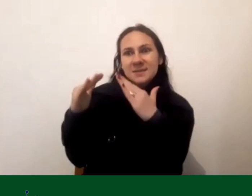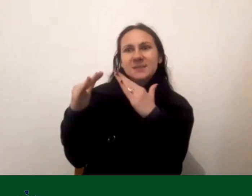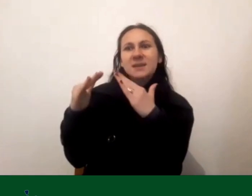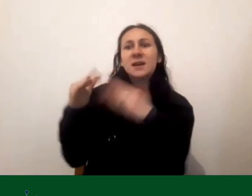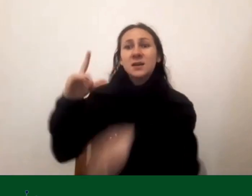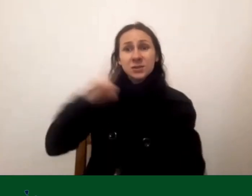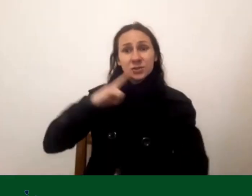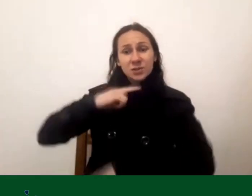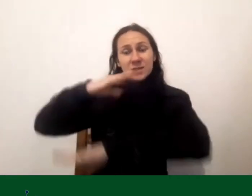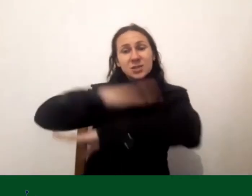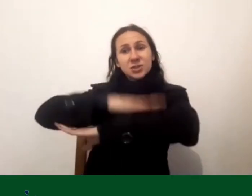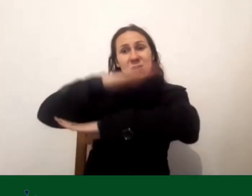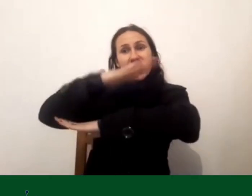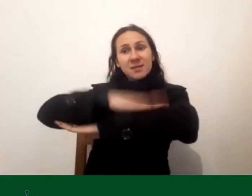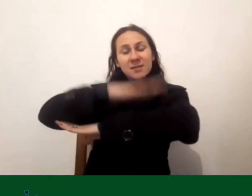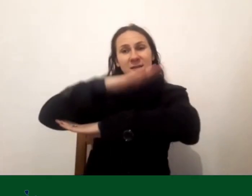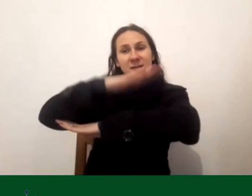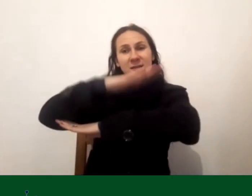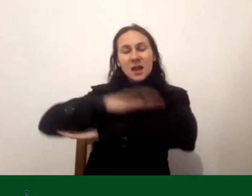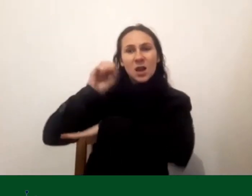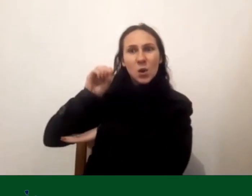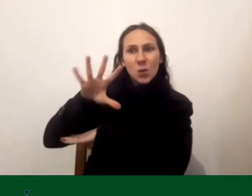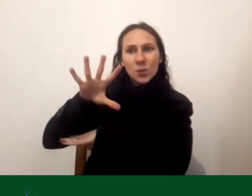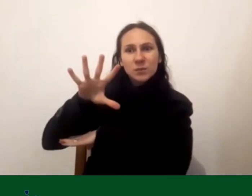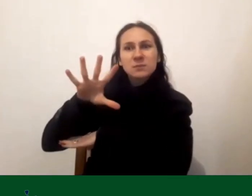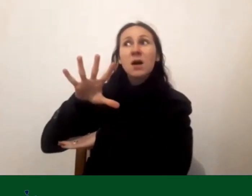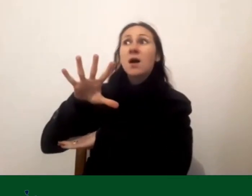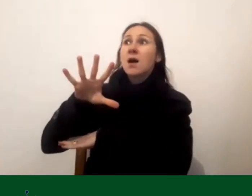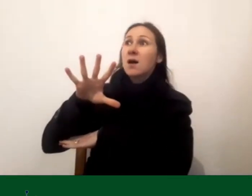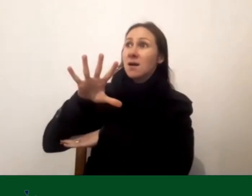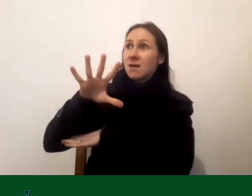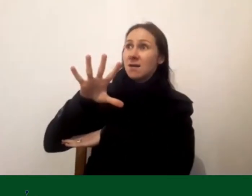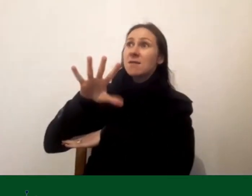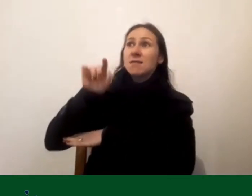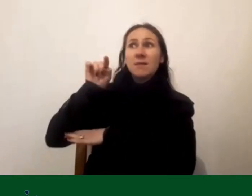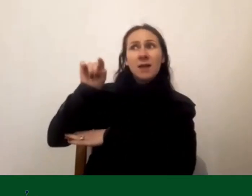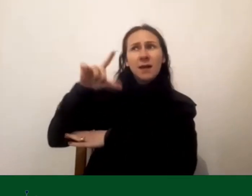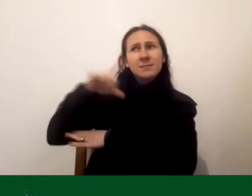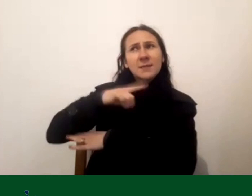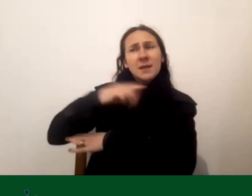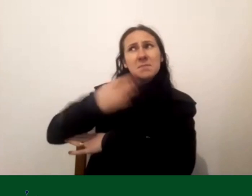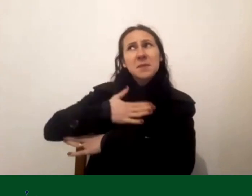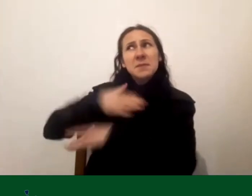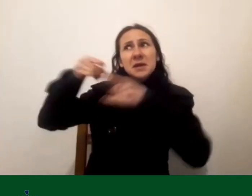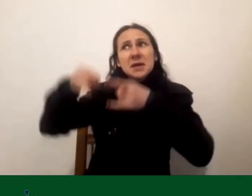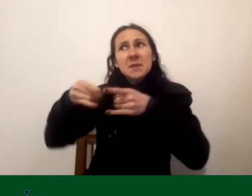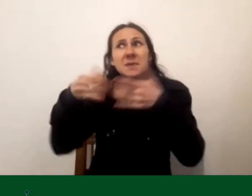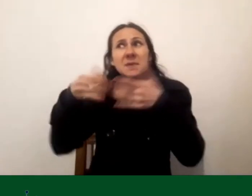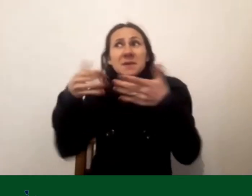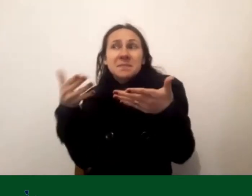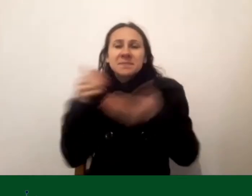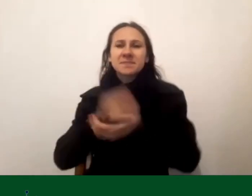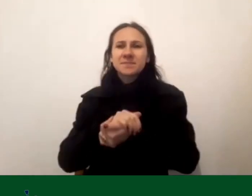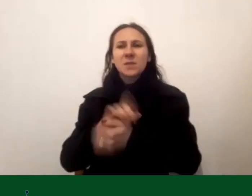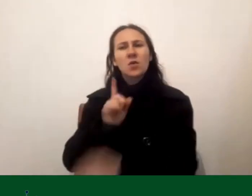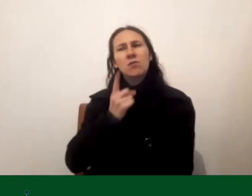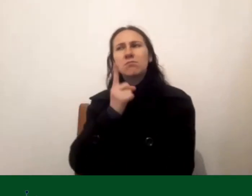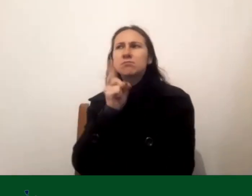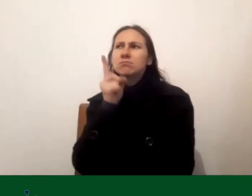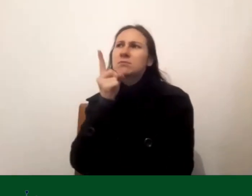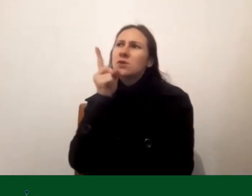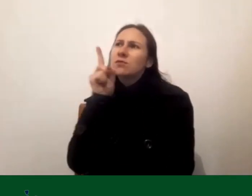iluminada. Opa, será que lá teria um abrigo para mim? Chegando perto da